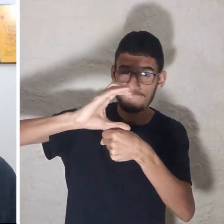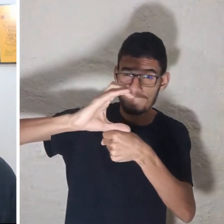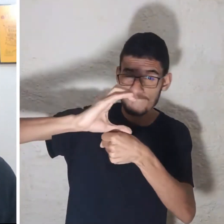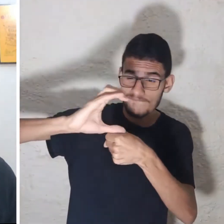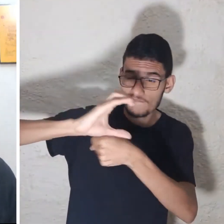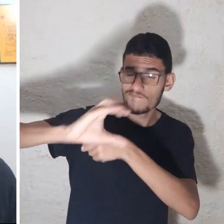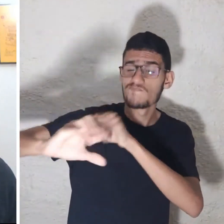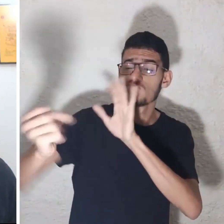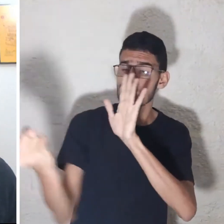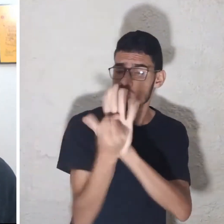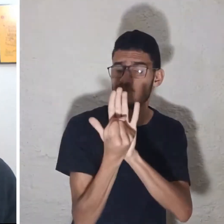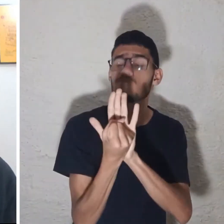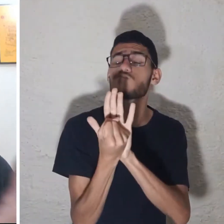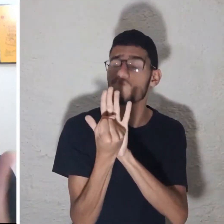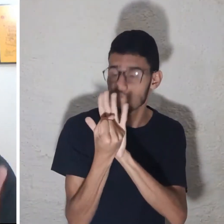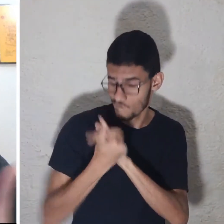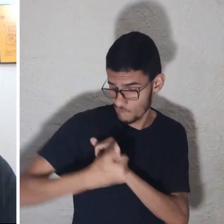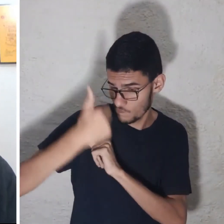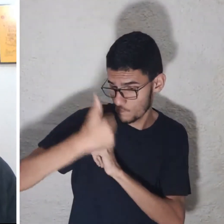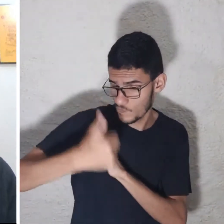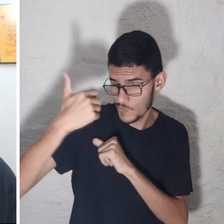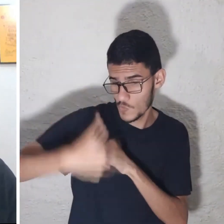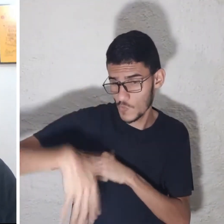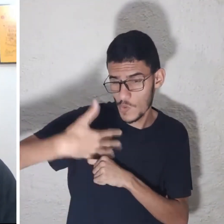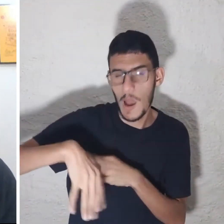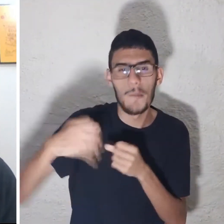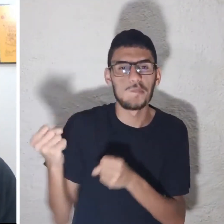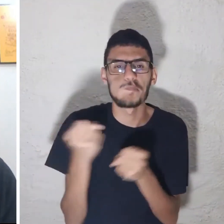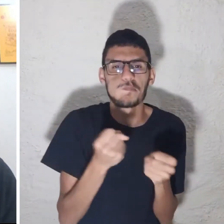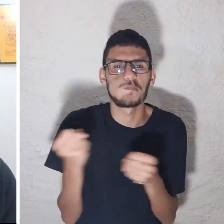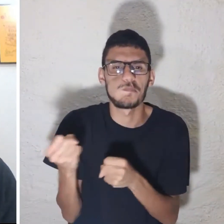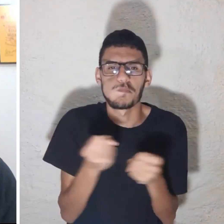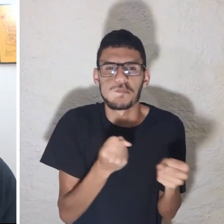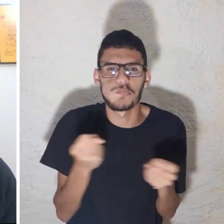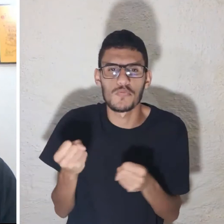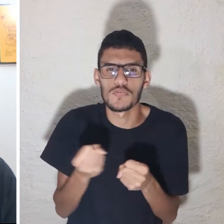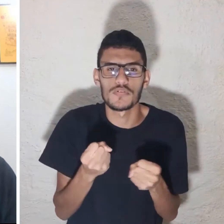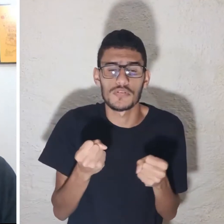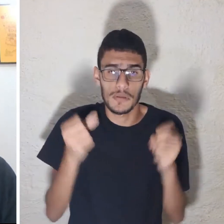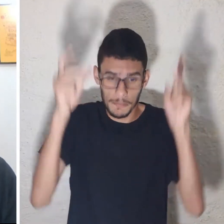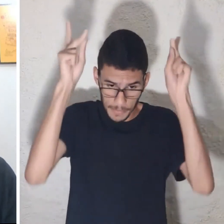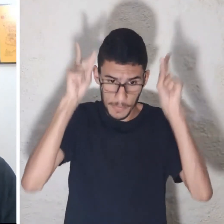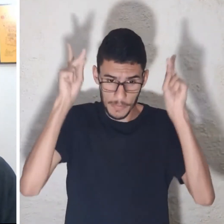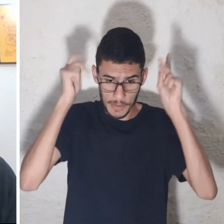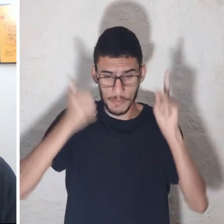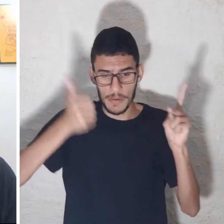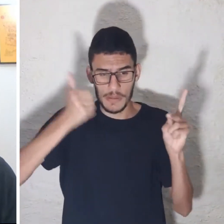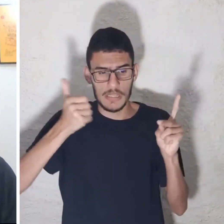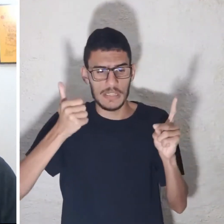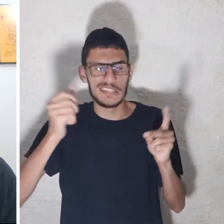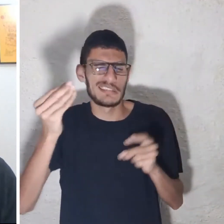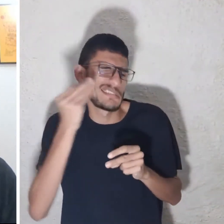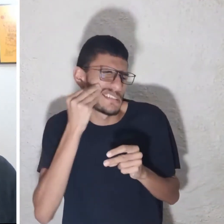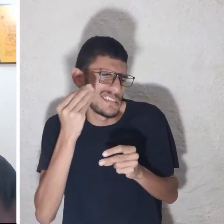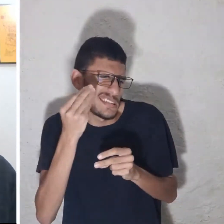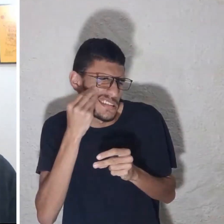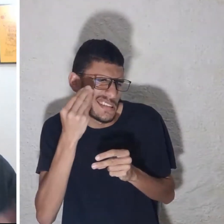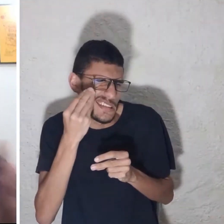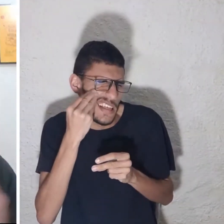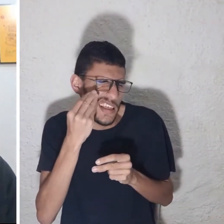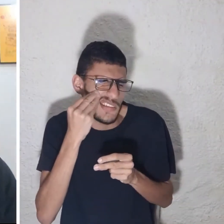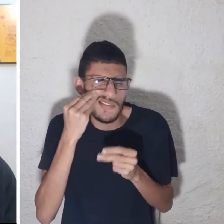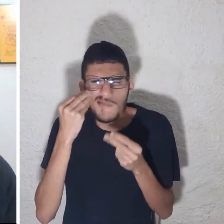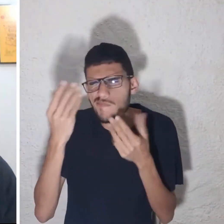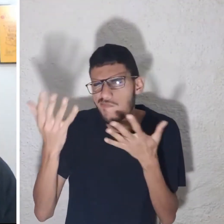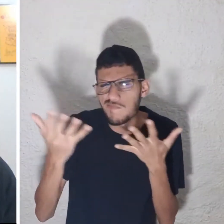Essa Constituição, então, ela foi marcada, né, primeiro, por ter dado muitos poderes para o Dom Pedro I. Né? Ela